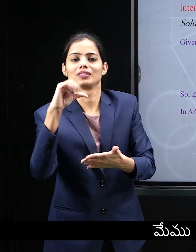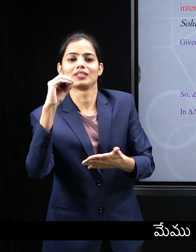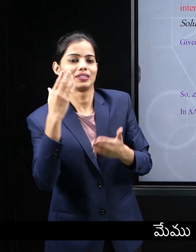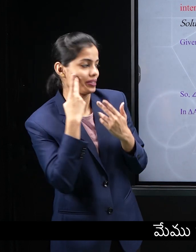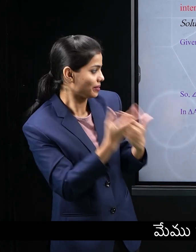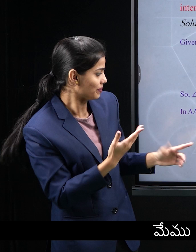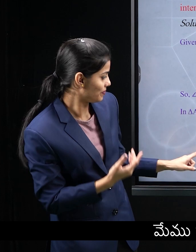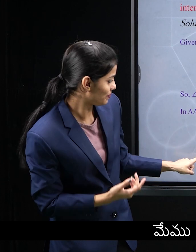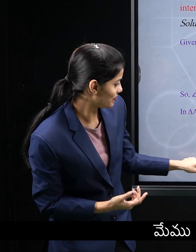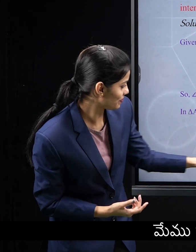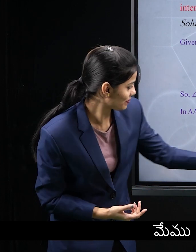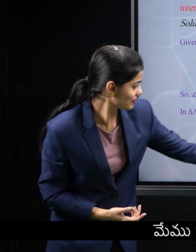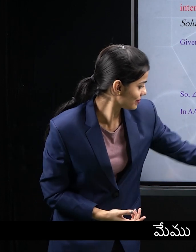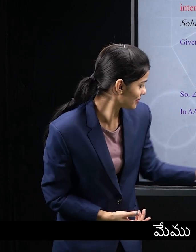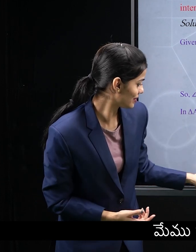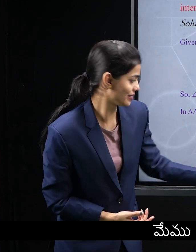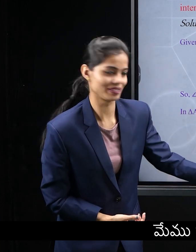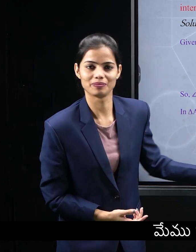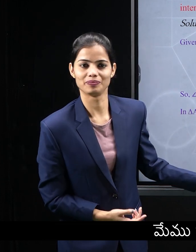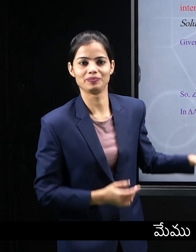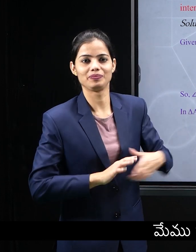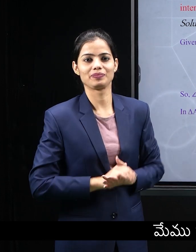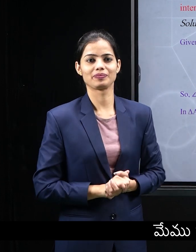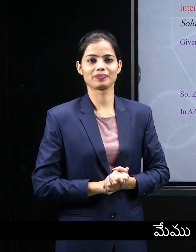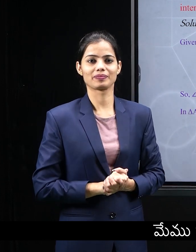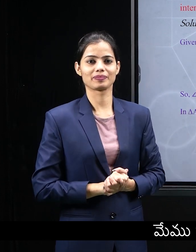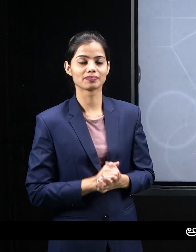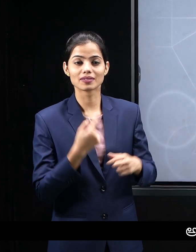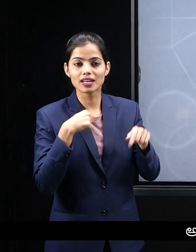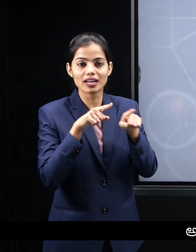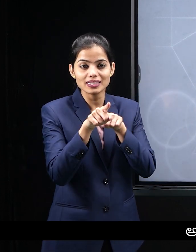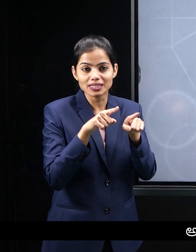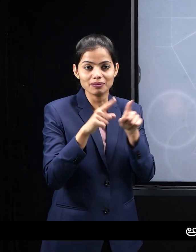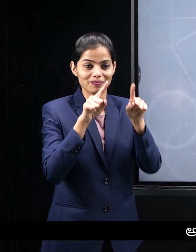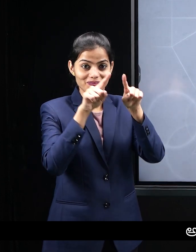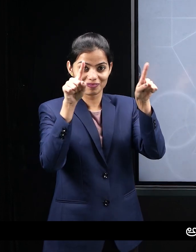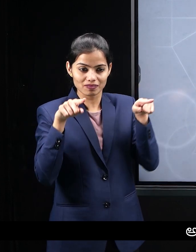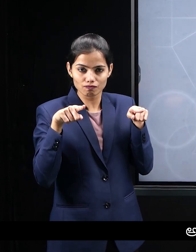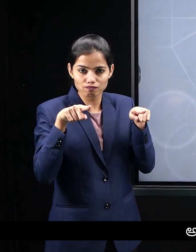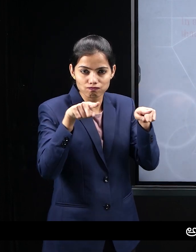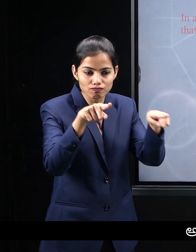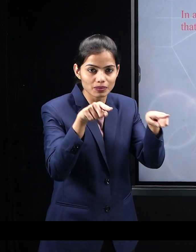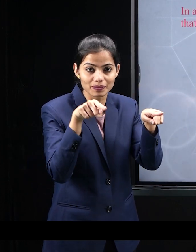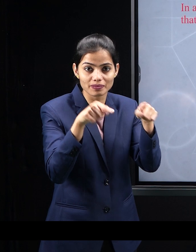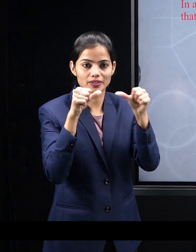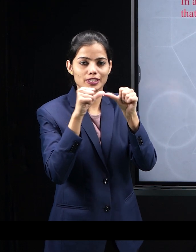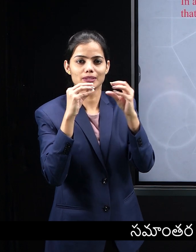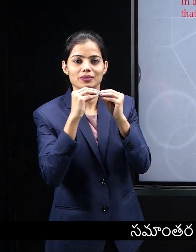డిగ్రీలు = 90 డిగ్రీలు పొందుతాము. అందుకే నిరూపించబడింది. ఉదాహరణ: